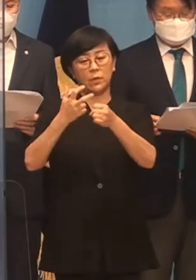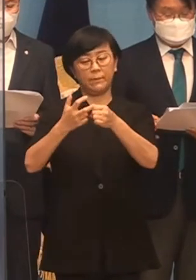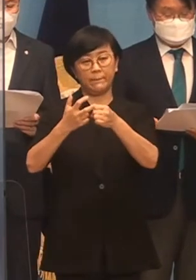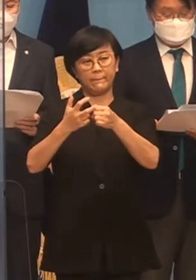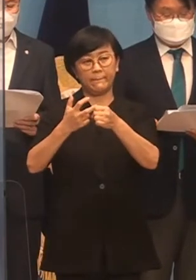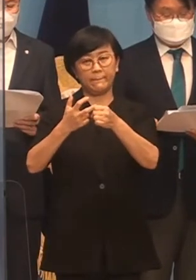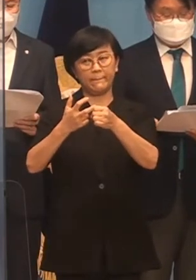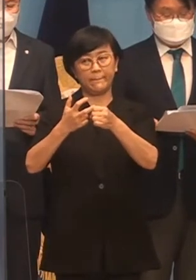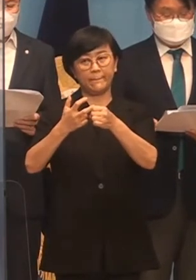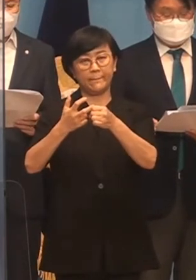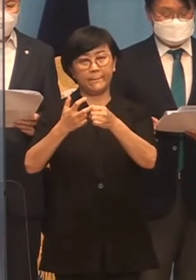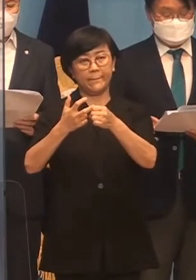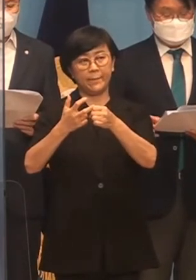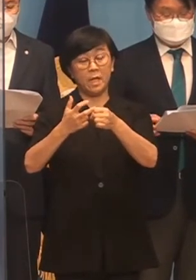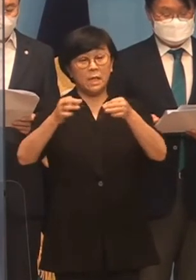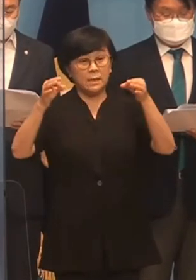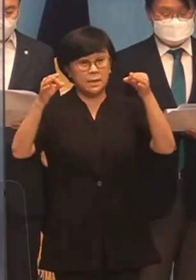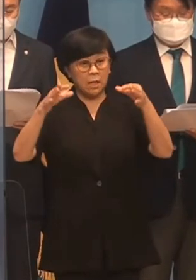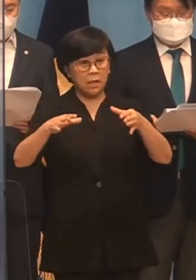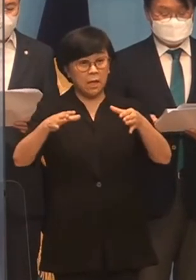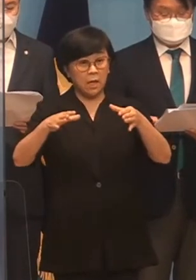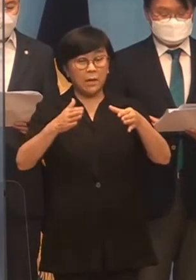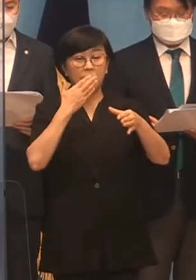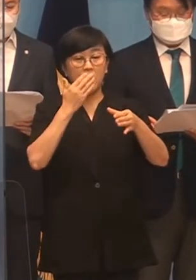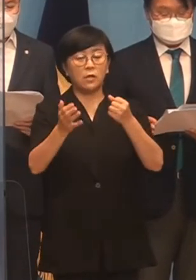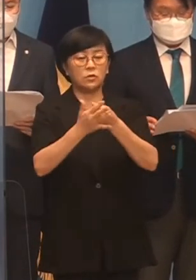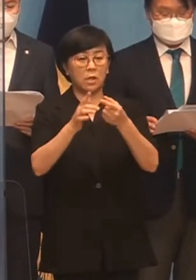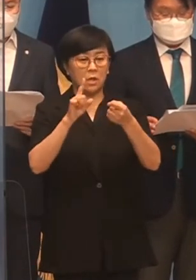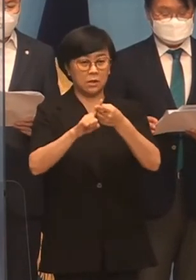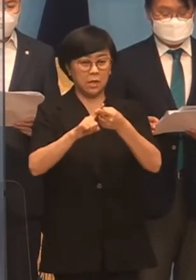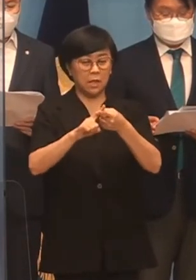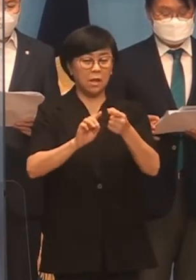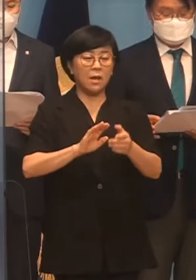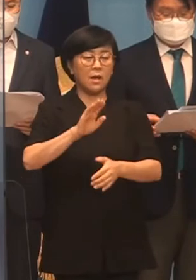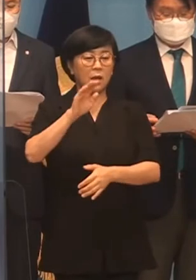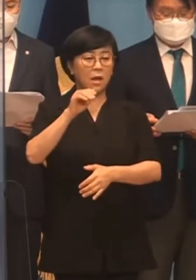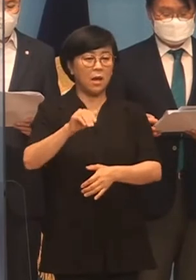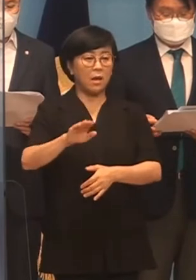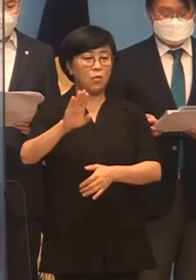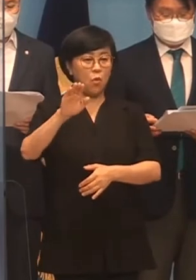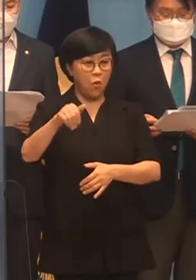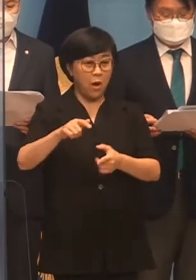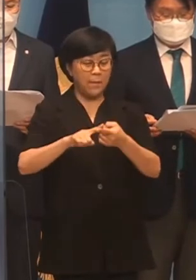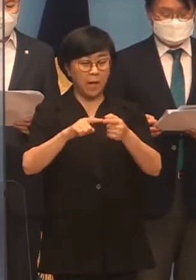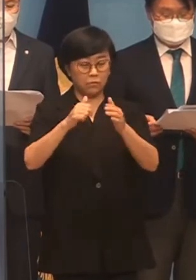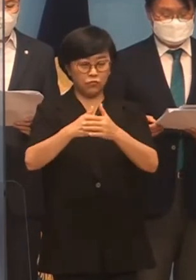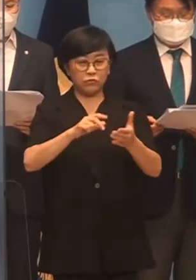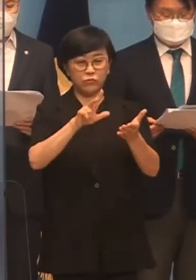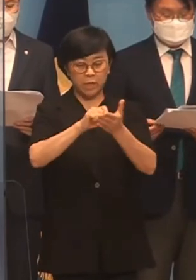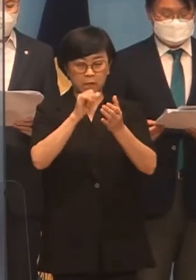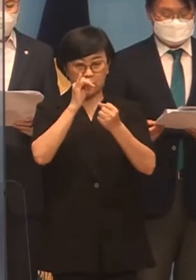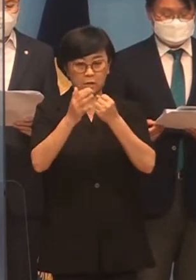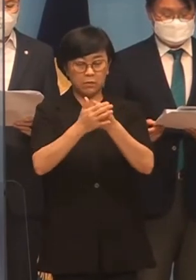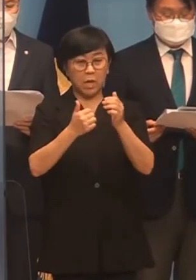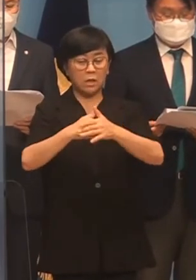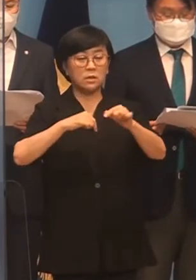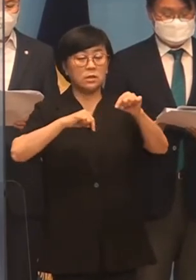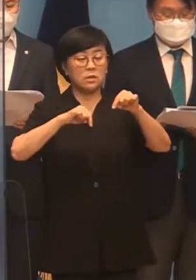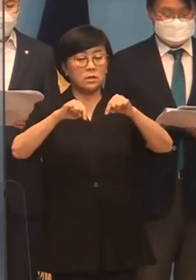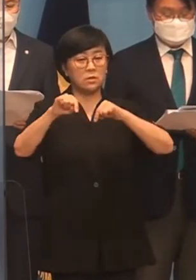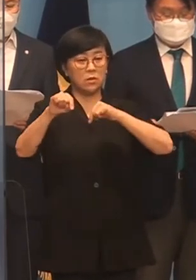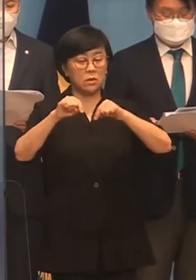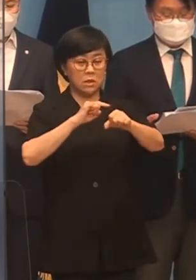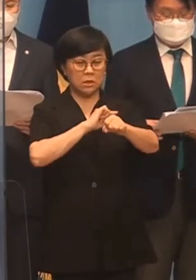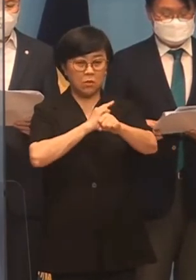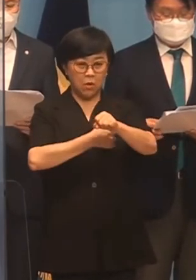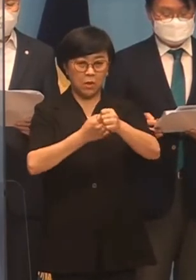됐습니다. 한시적인 줄 알았던 검찰 제도는 굴곡진 현대사를 거치며 정권의 하수인을 자처했던